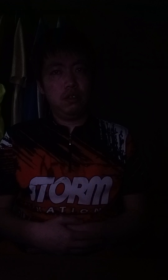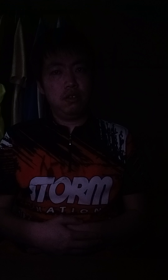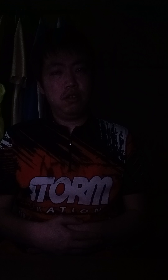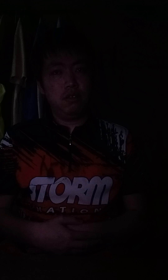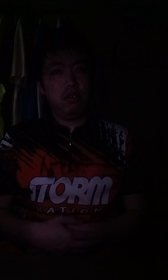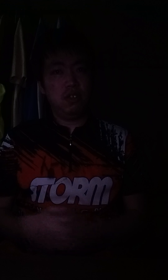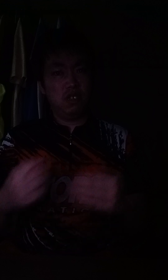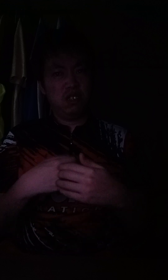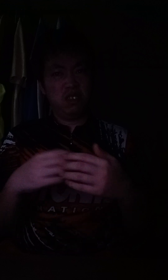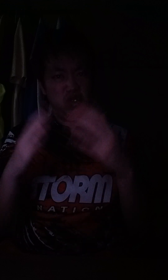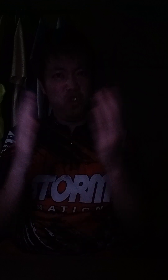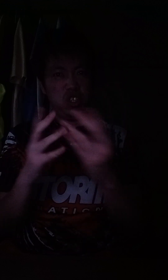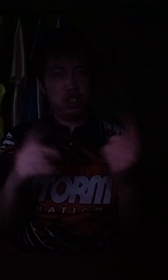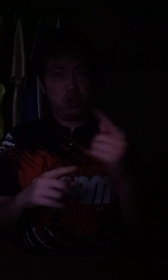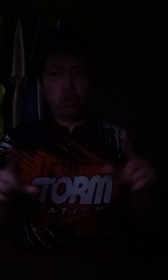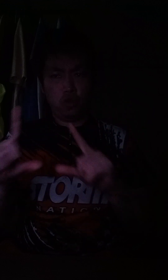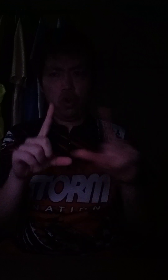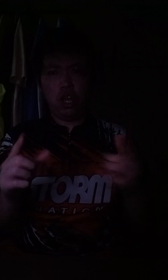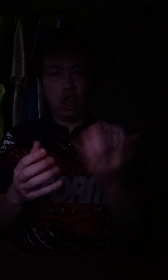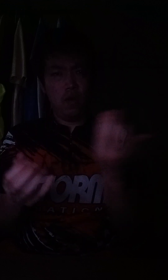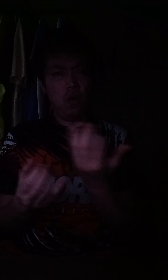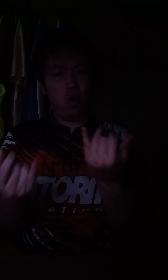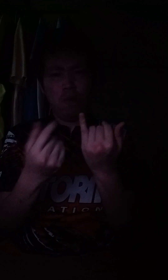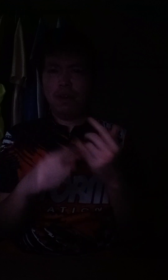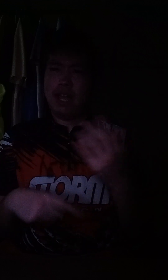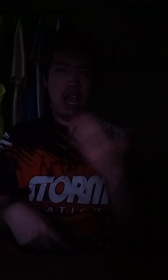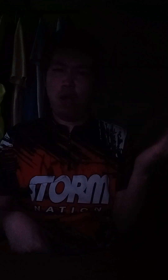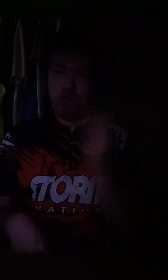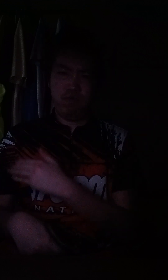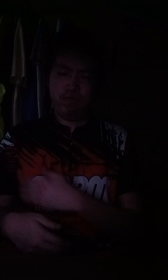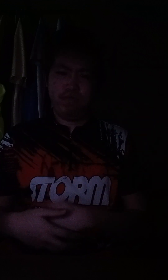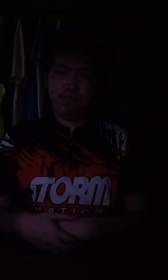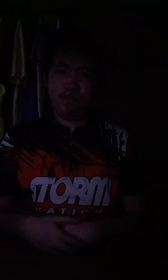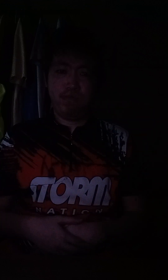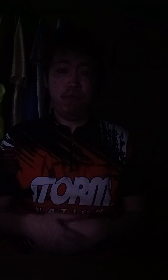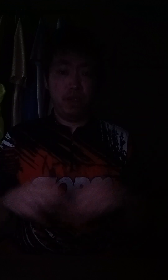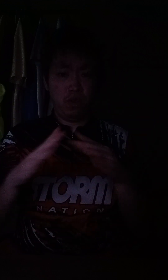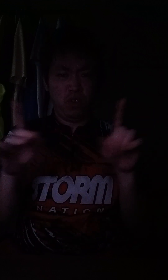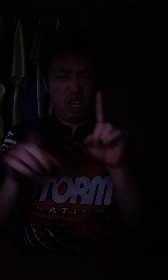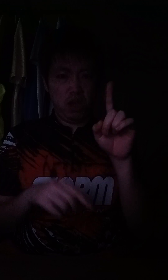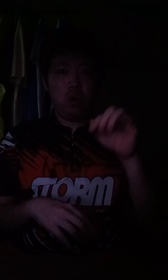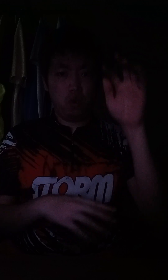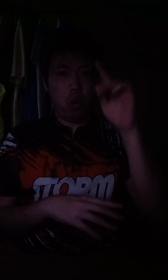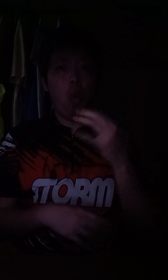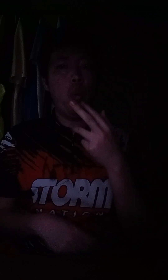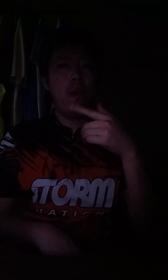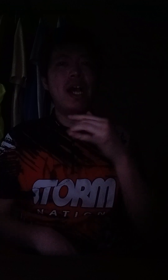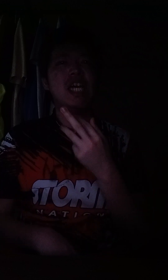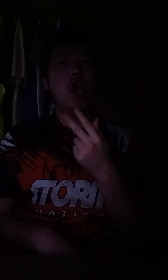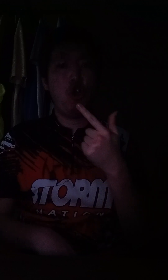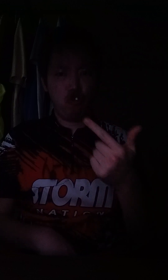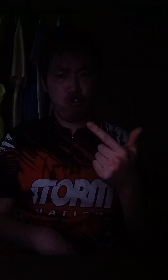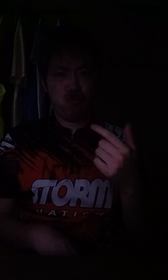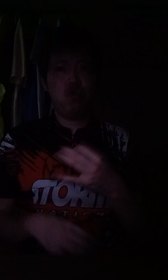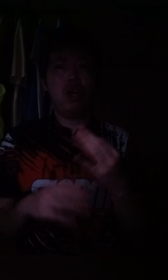아빠 수창 씨의 걱정은 아픈 현아뿐만이 아닙니다. 현아와 한 살 터울의 오빠 현수 또한 떠나질